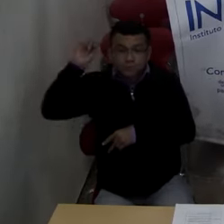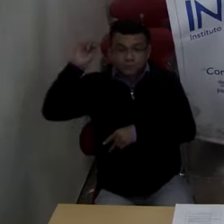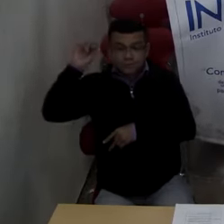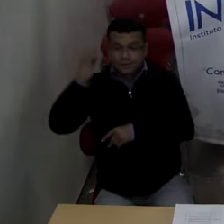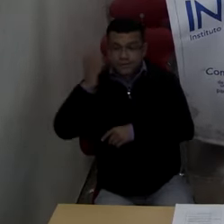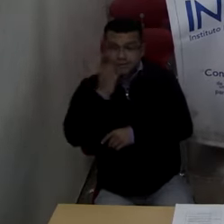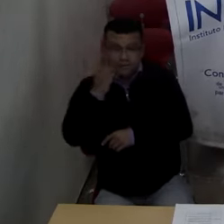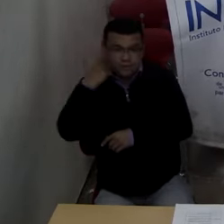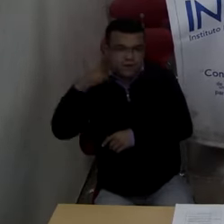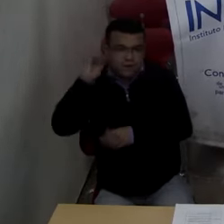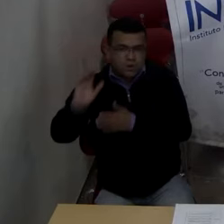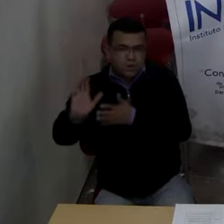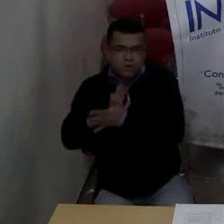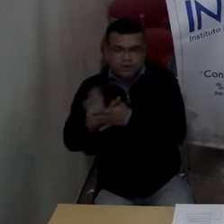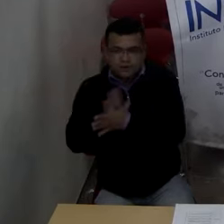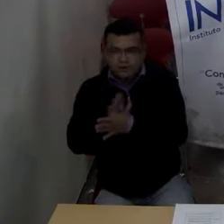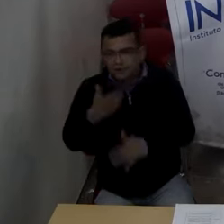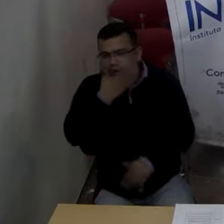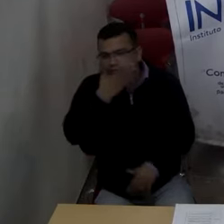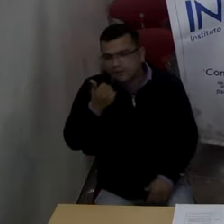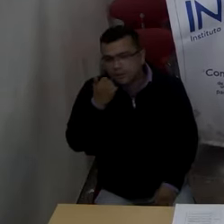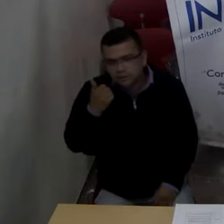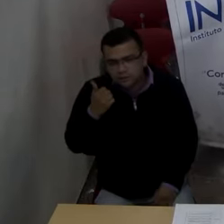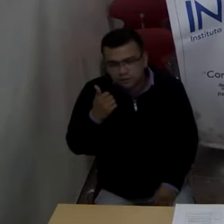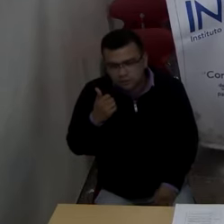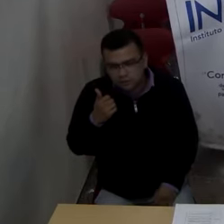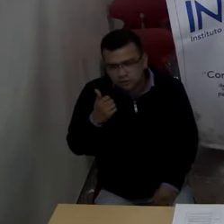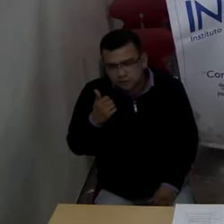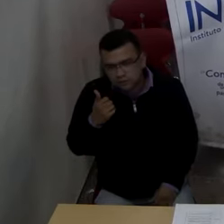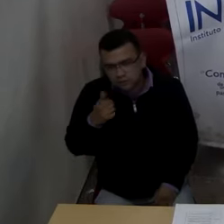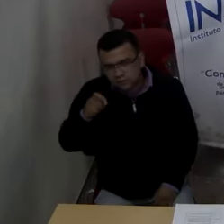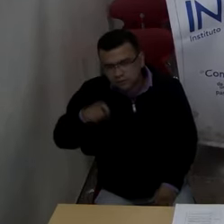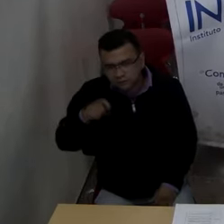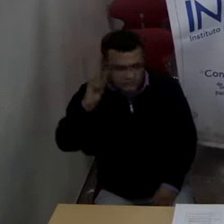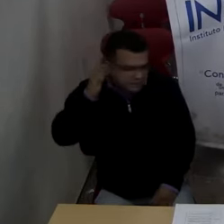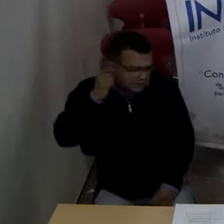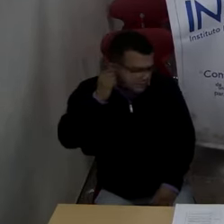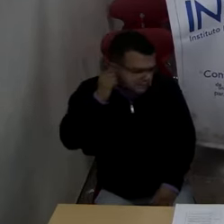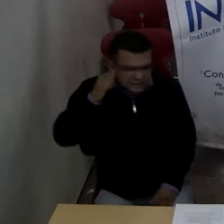necesidad de colocarse un copito.